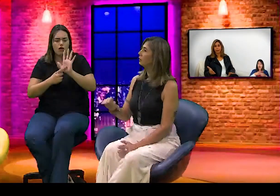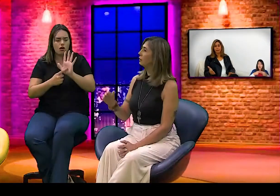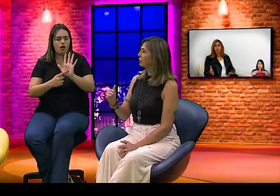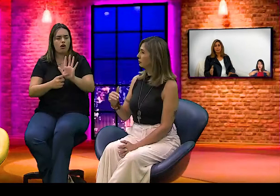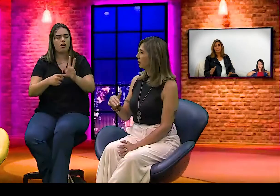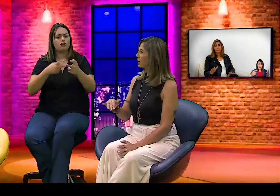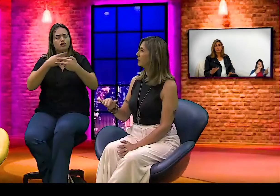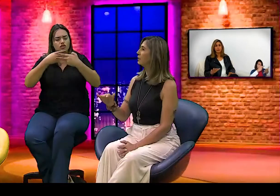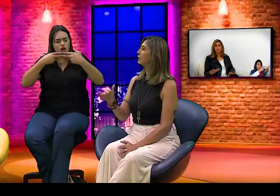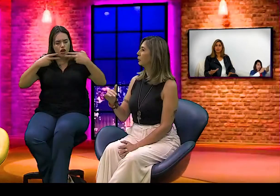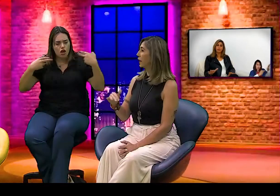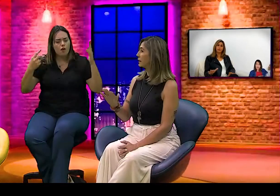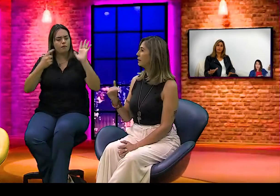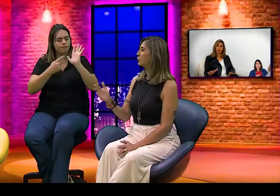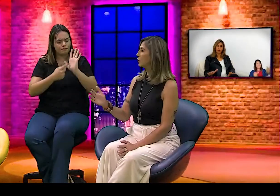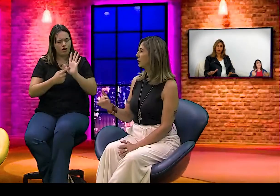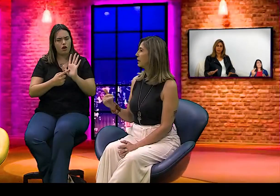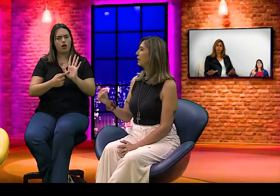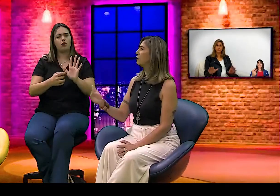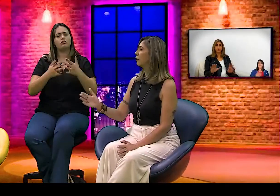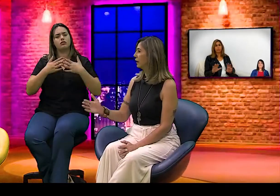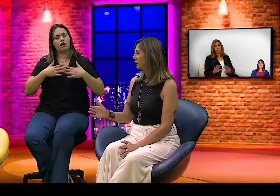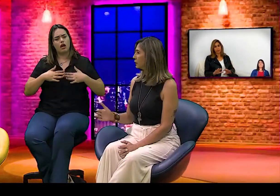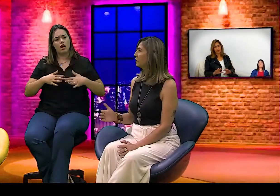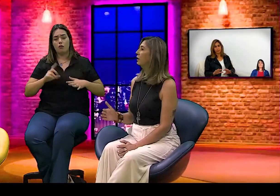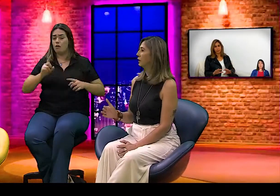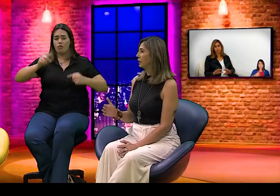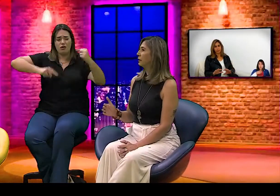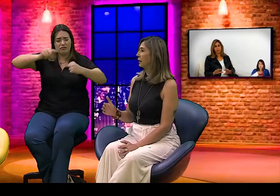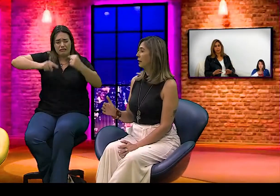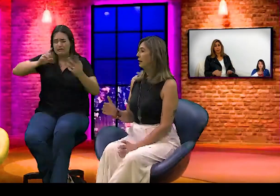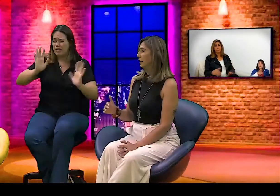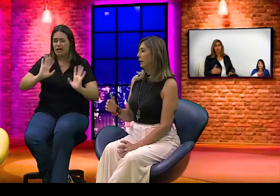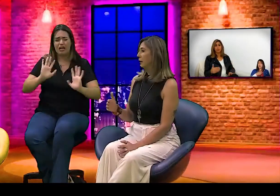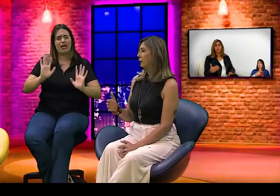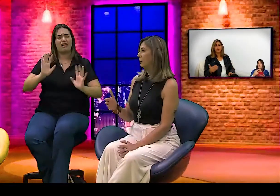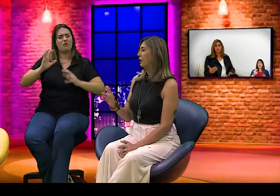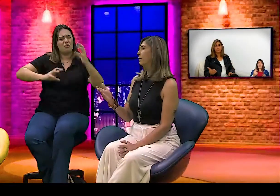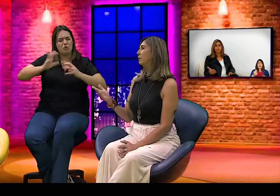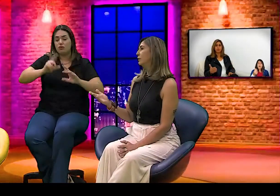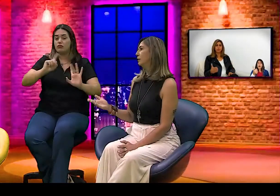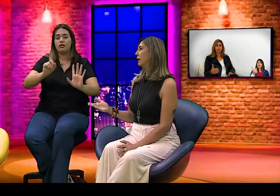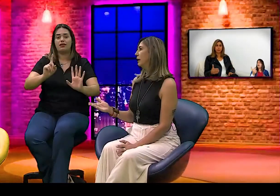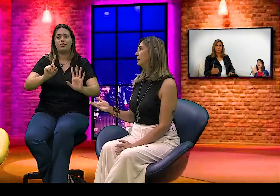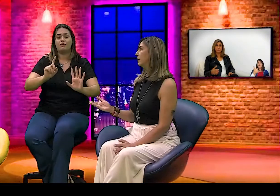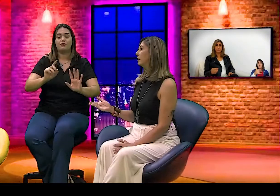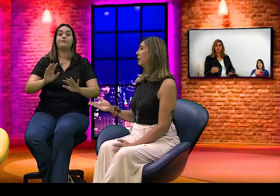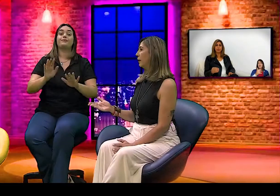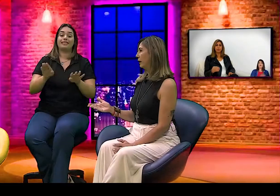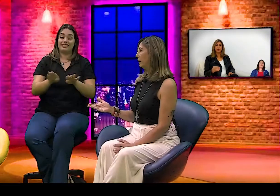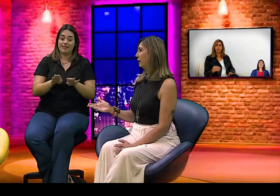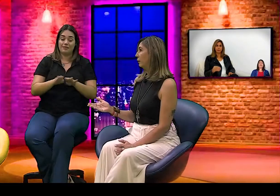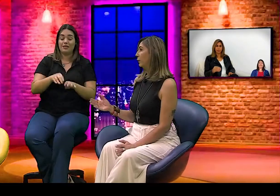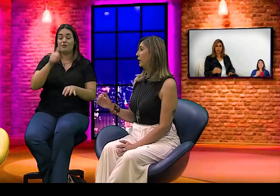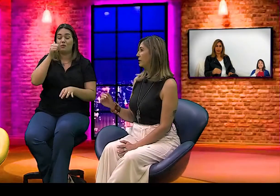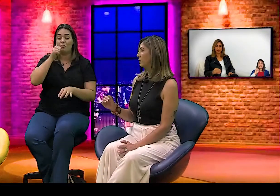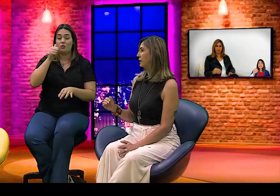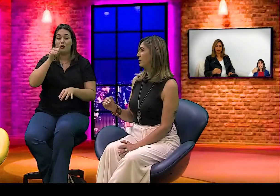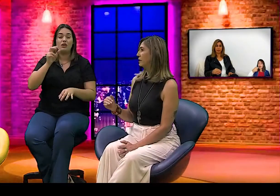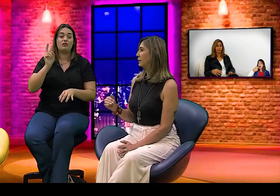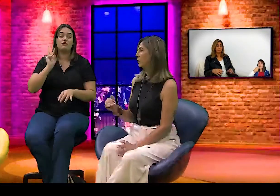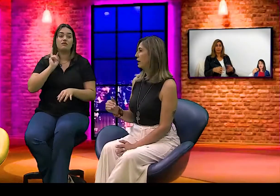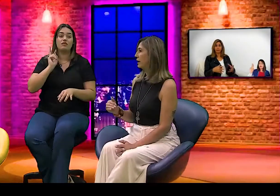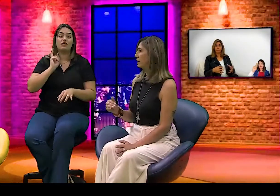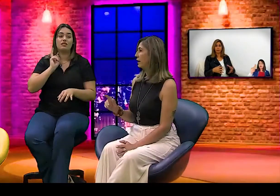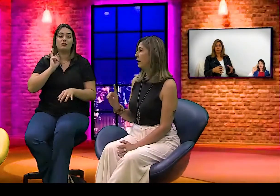sutil, vai apresentando para ela, sem discutir, sem bater de frente, né? E com a mulher vítima de violência, também. Porque, às